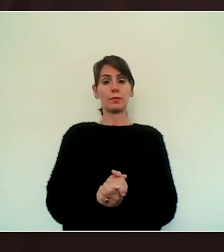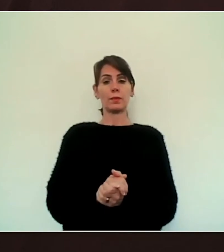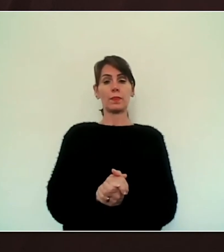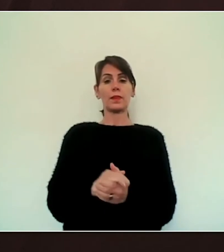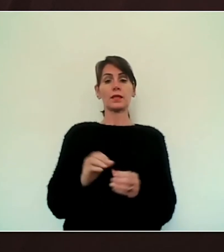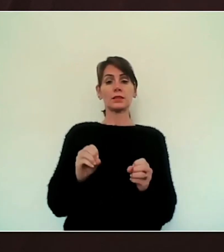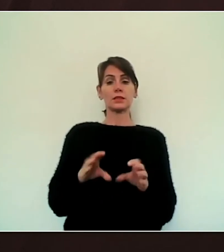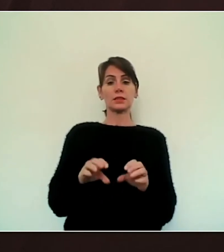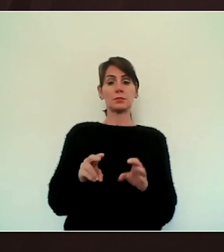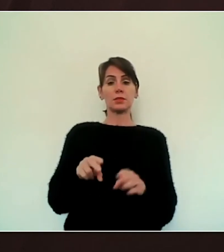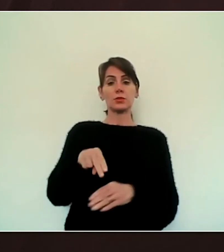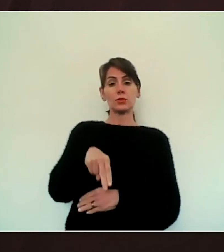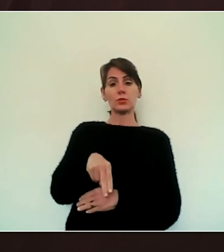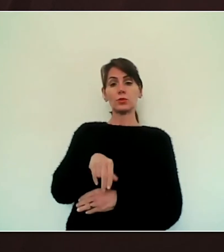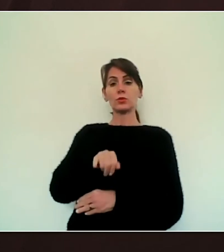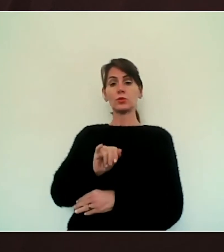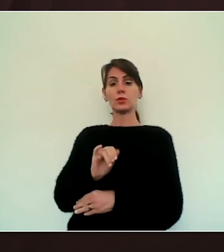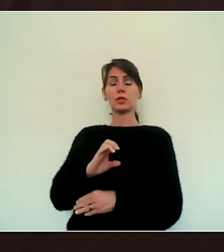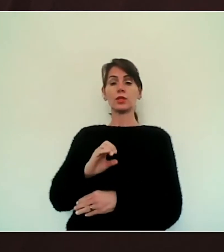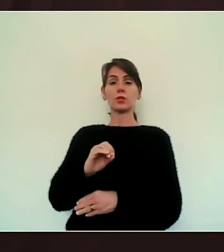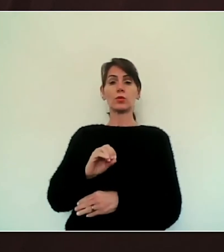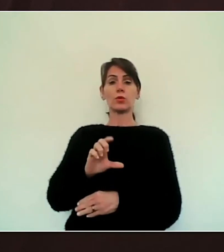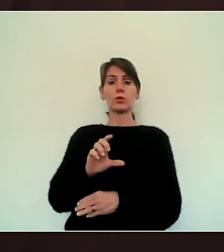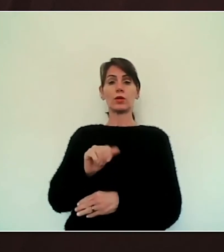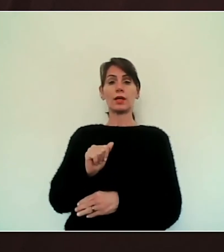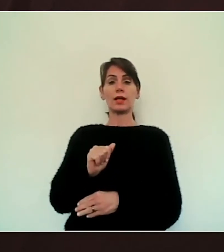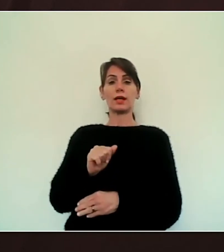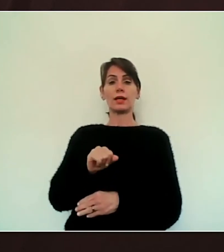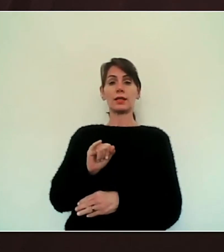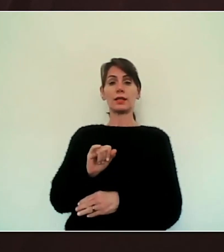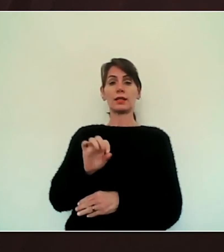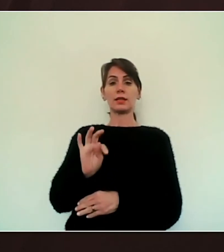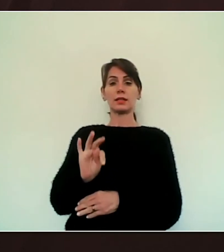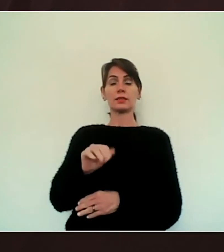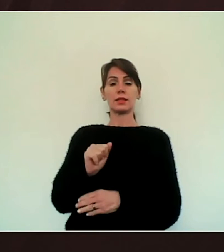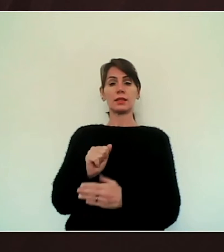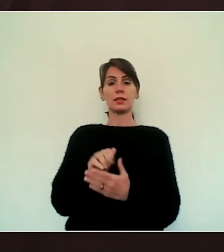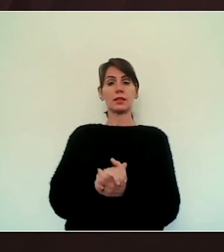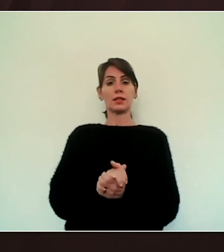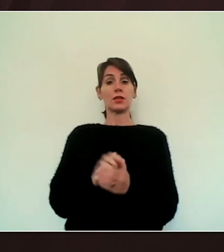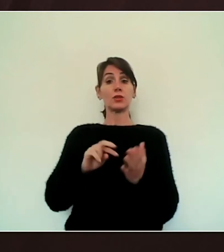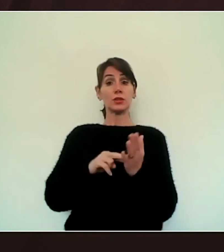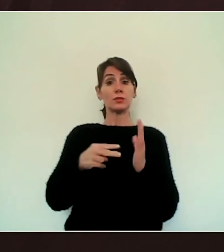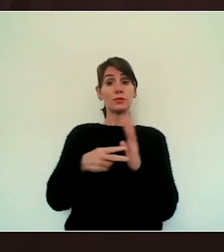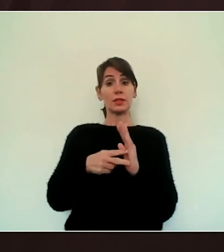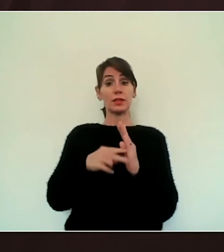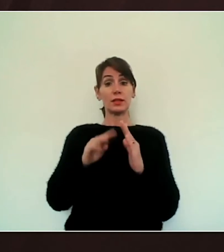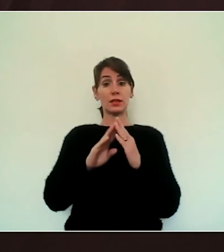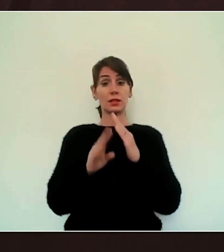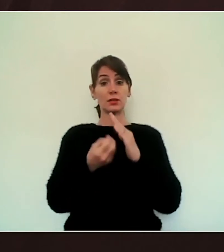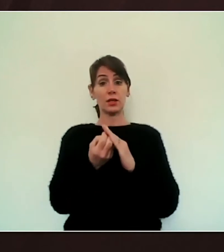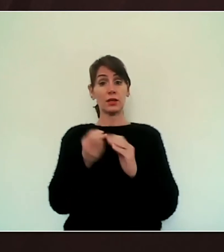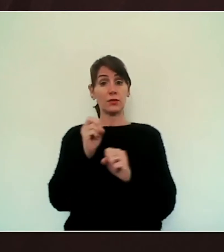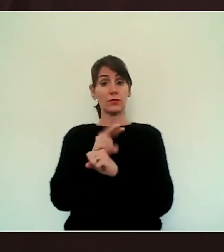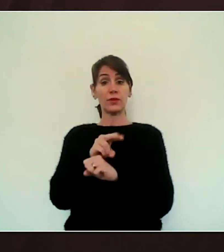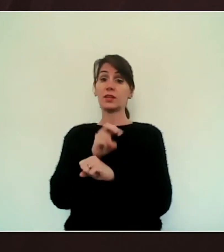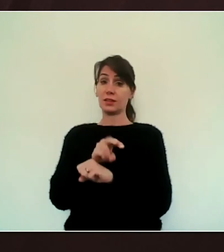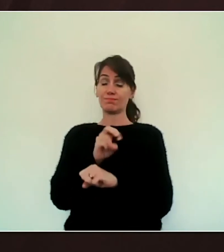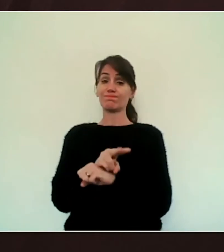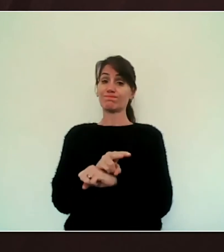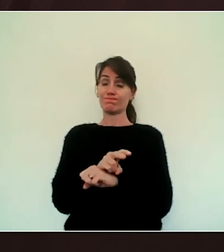joio foi produzido na igreja, trazendo veneno para a igreja. Ó Senhor